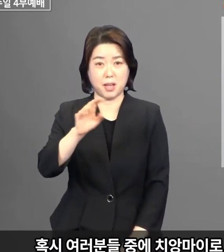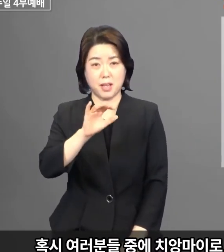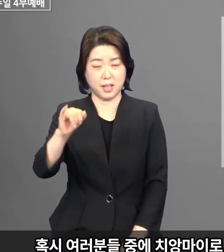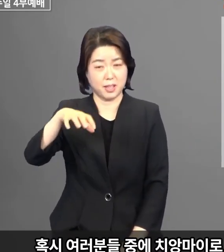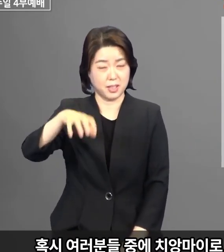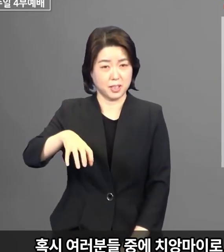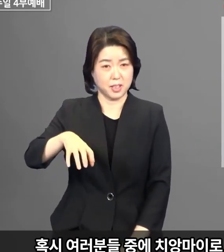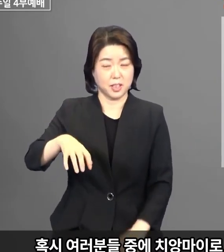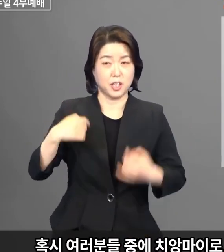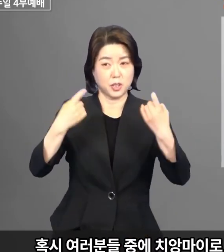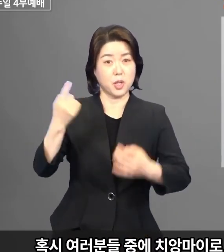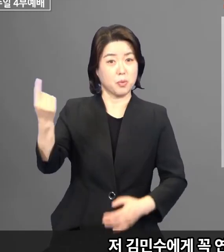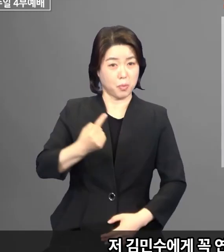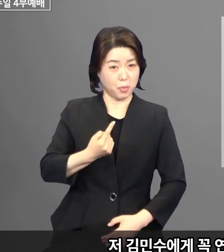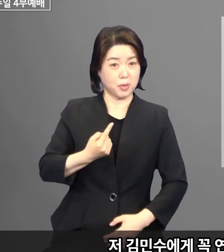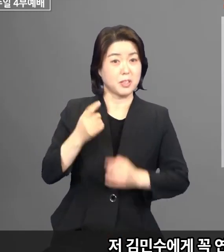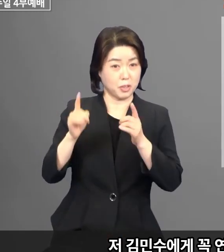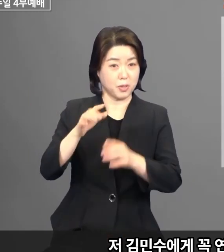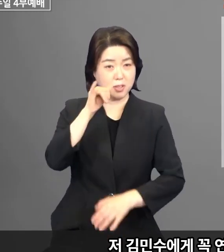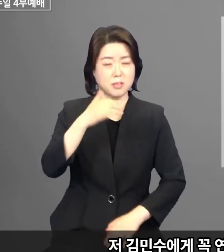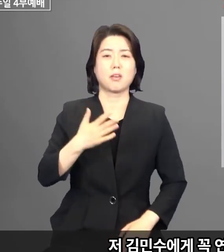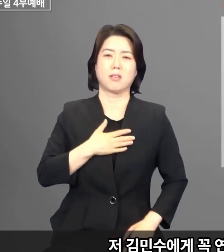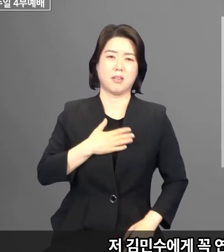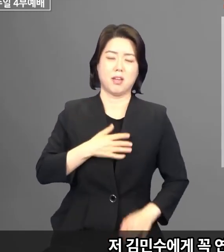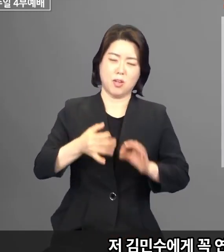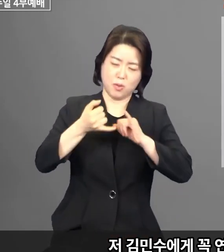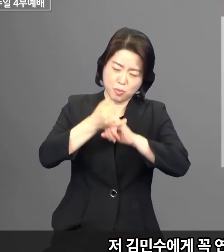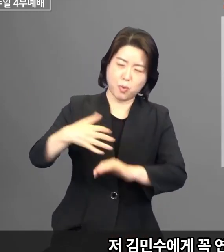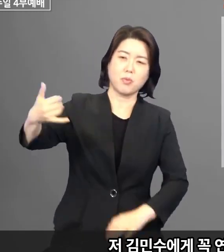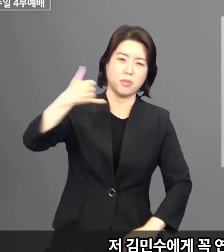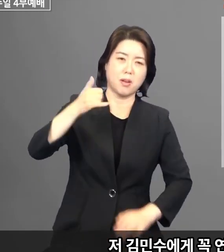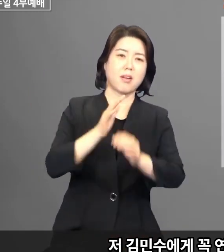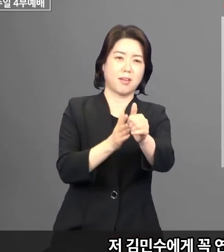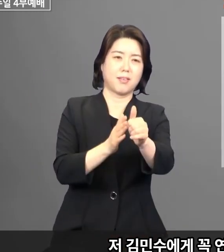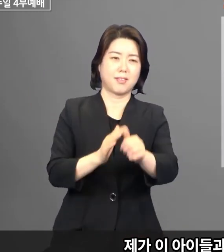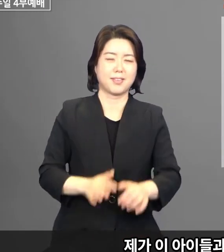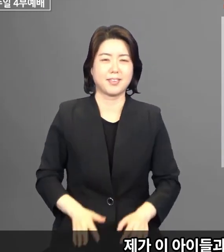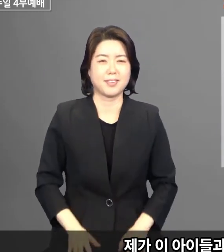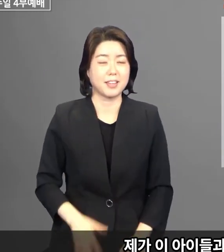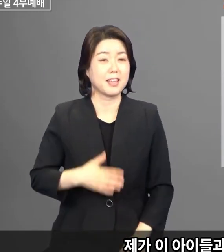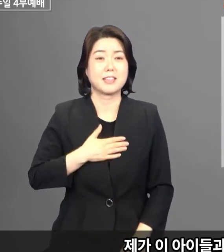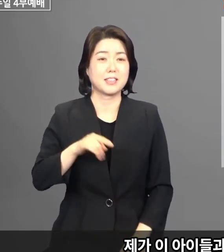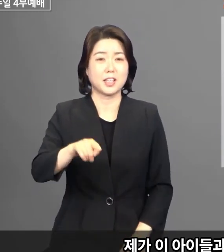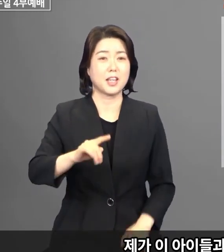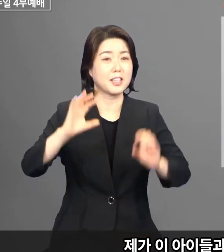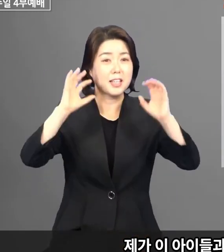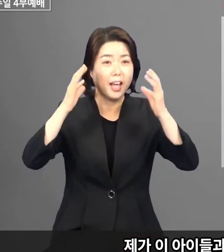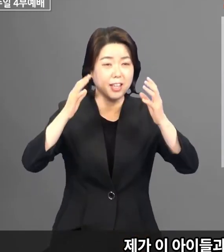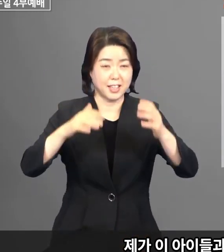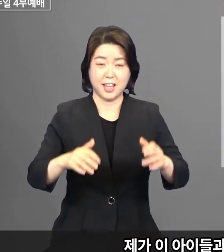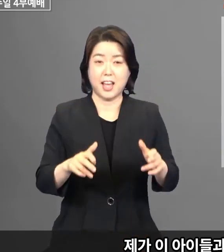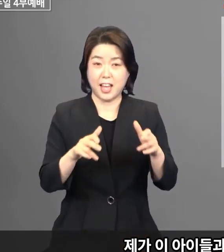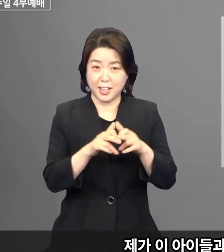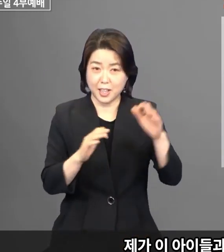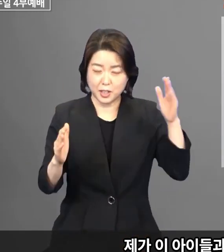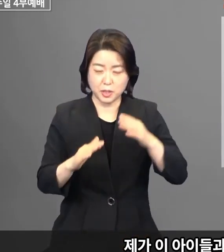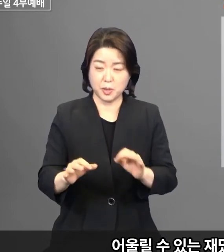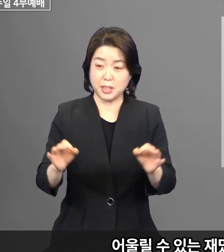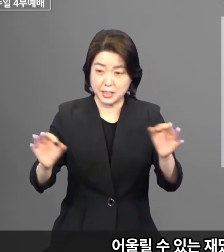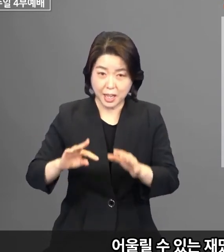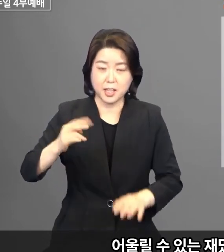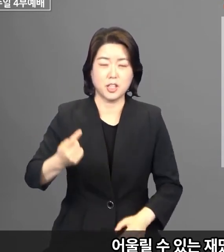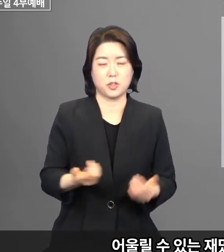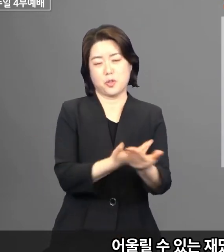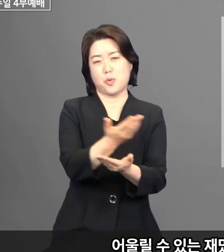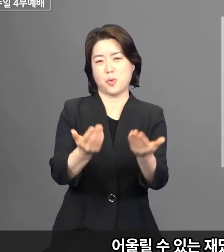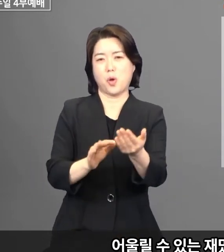오실 그런 기회가 있다면 저 김민수에게 꼭 연락 주시기 바랍니다. 제가 이 아이들과 잠깐이라도